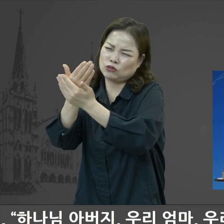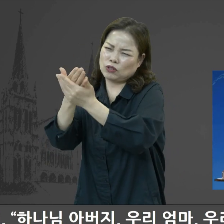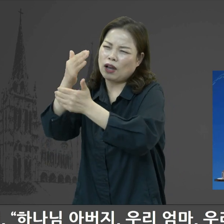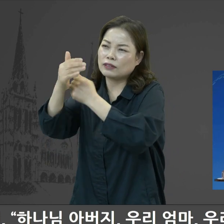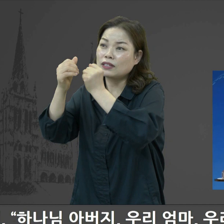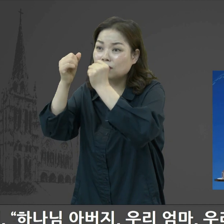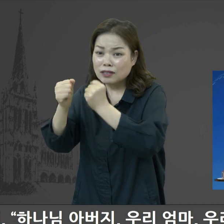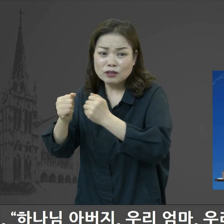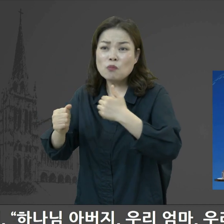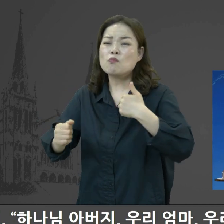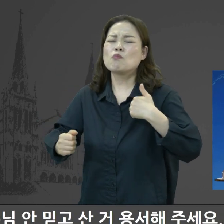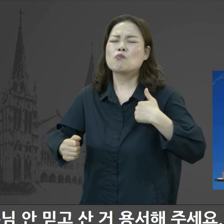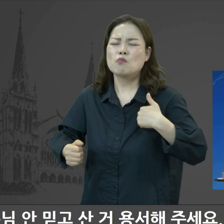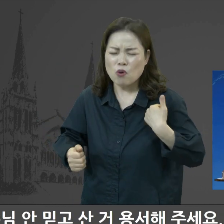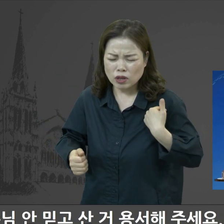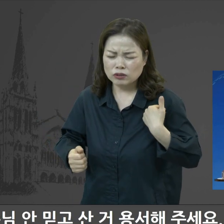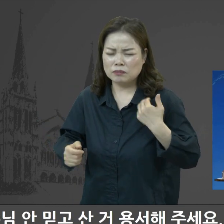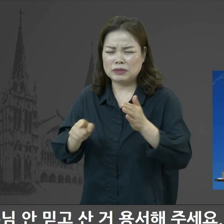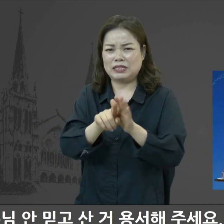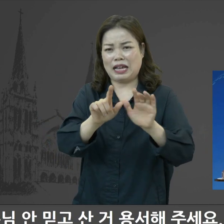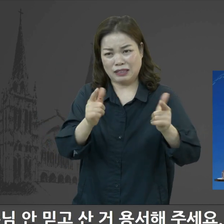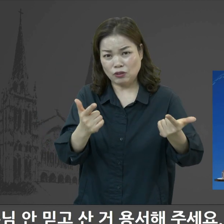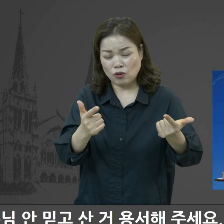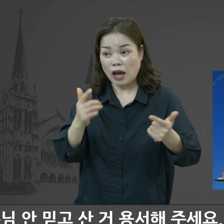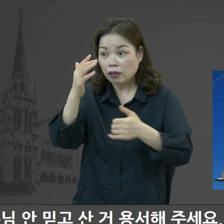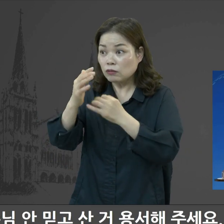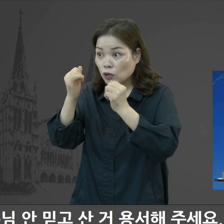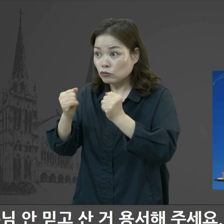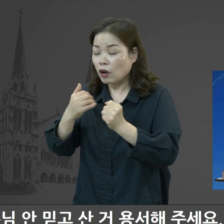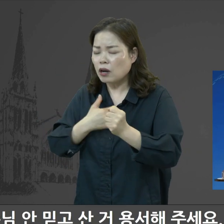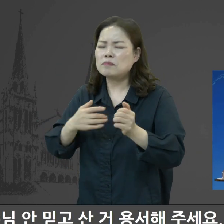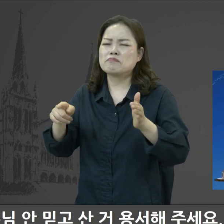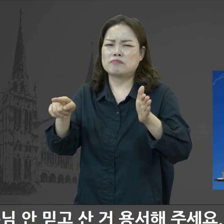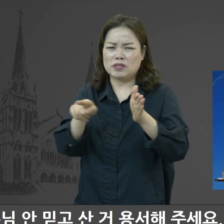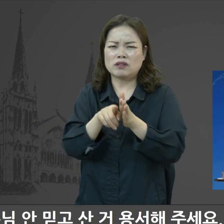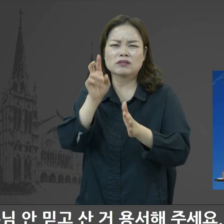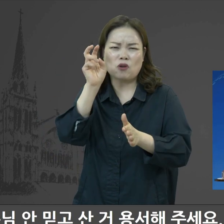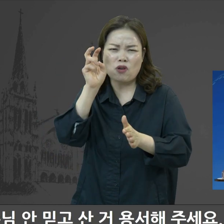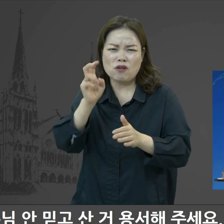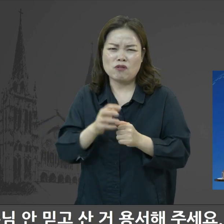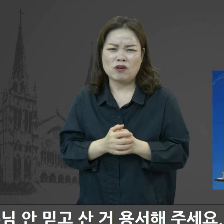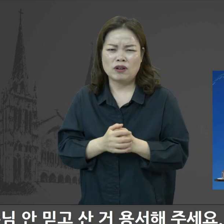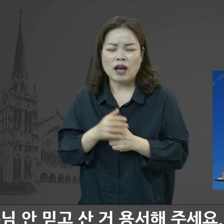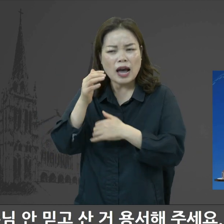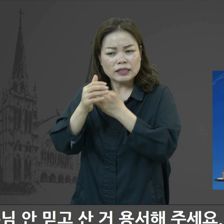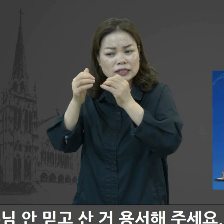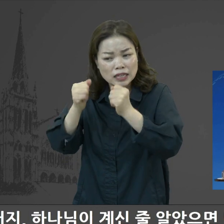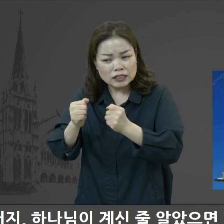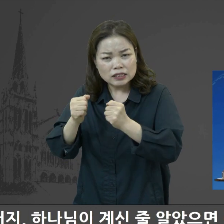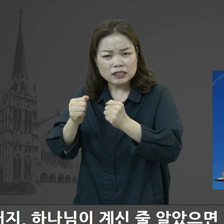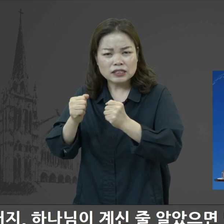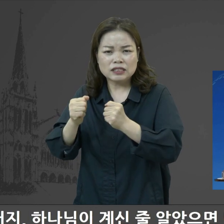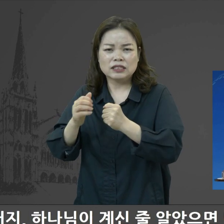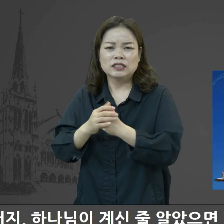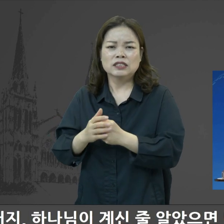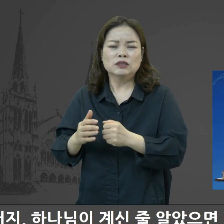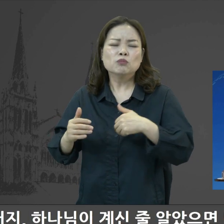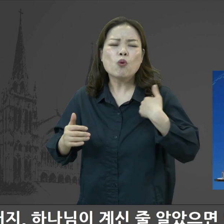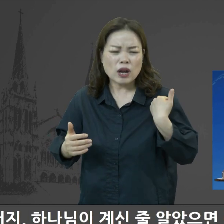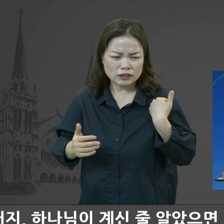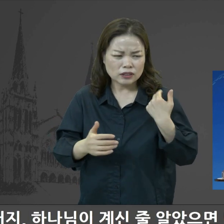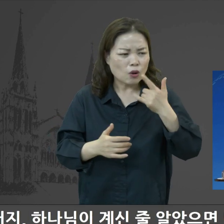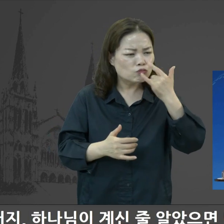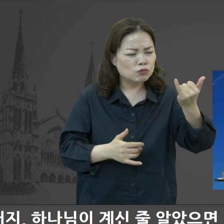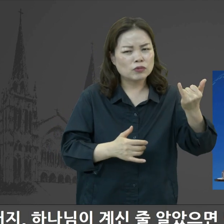하나님 계신 거 몰라서 못 믿은 거지, 하나님 계신 줄 알았으면 믿었을 거예요. 하나님 계신 거 몰라서 못 믿은 걸 테니까 우리 엄마